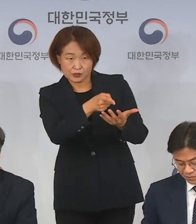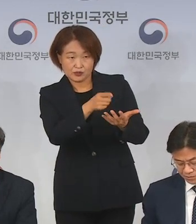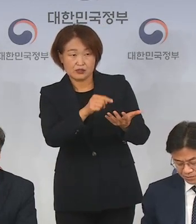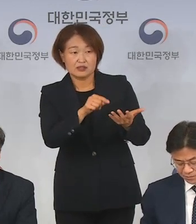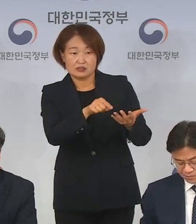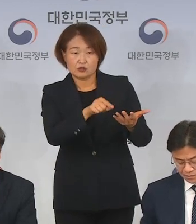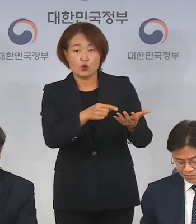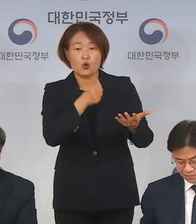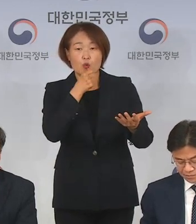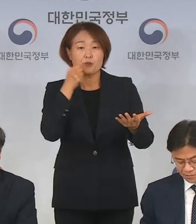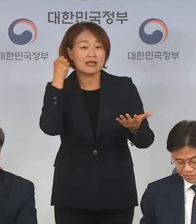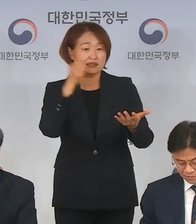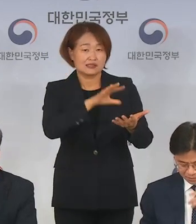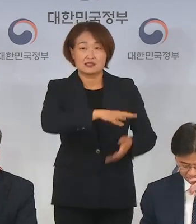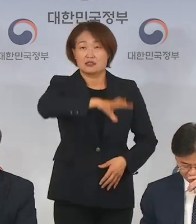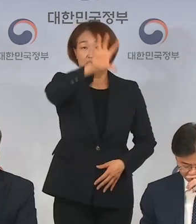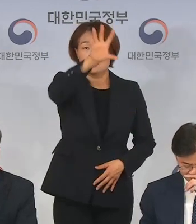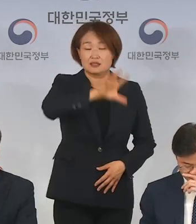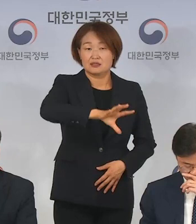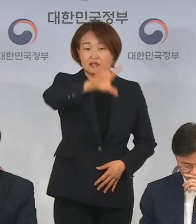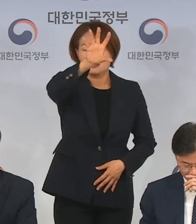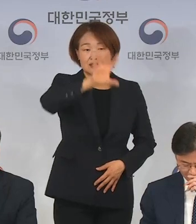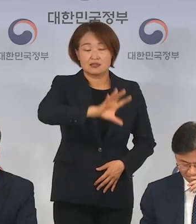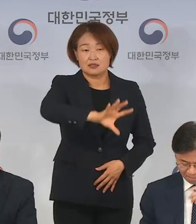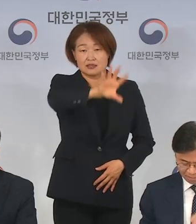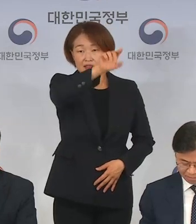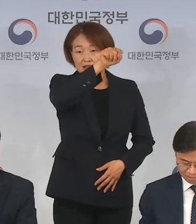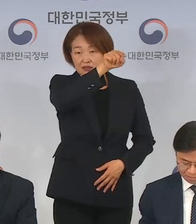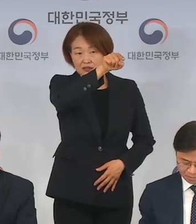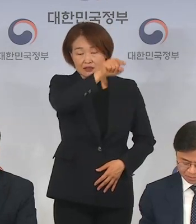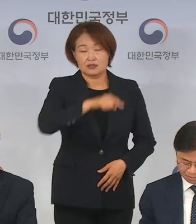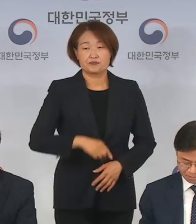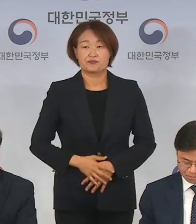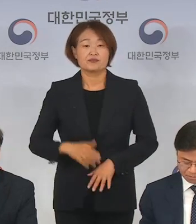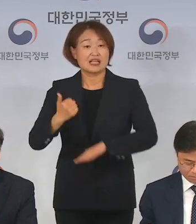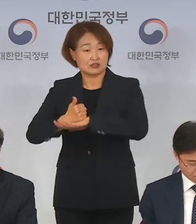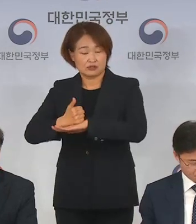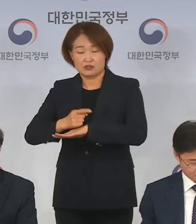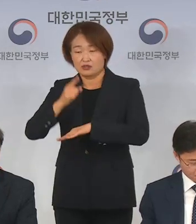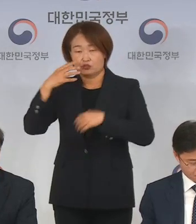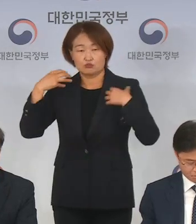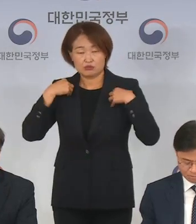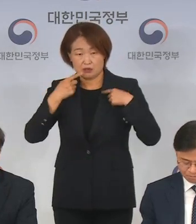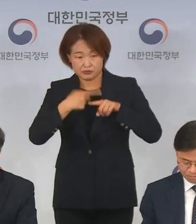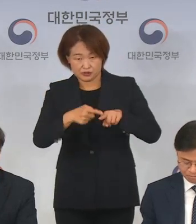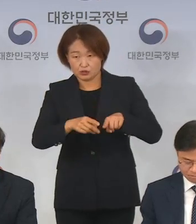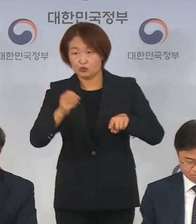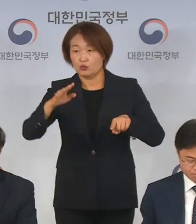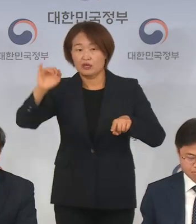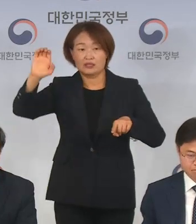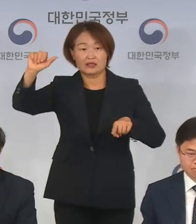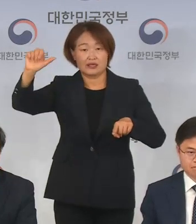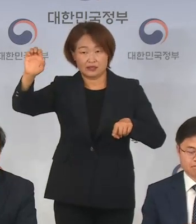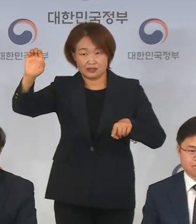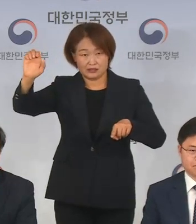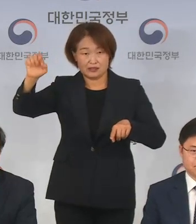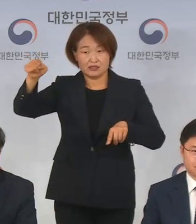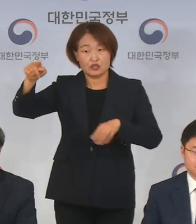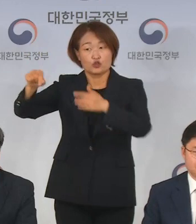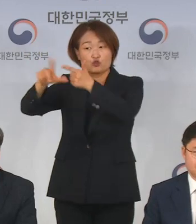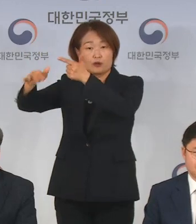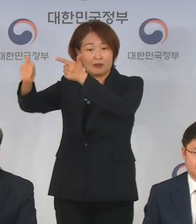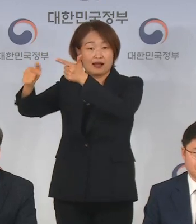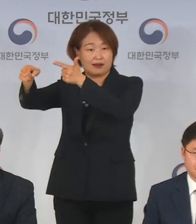홈페이지에 계속 공개를 하고 있고, 나중에 정부가 분석을 하고 IAEA도 가령 6월 말에